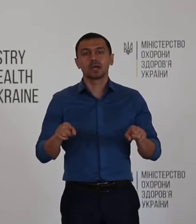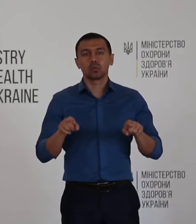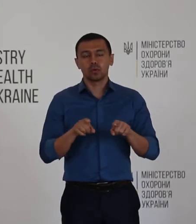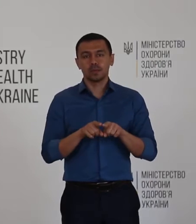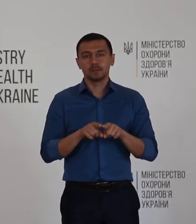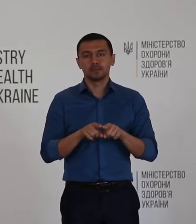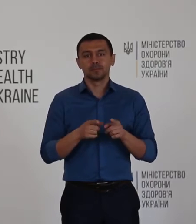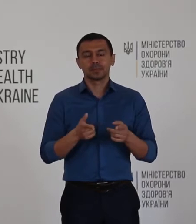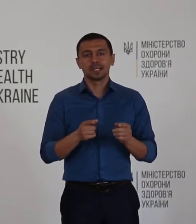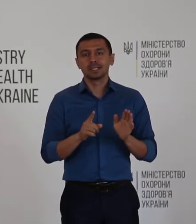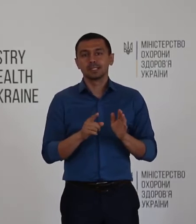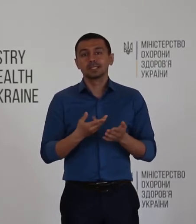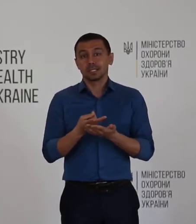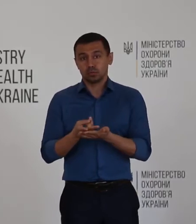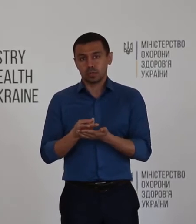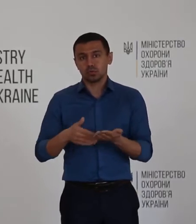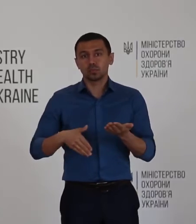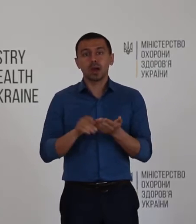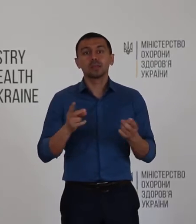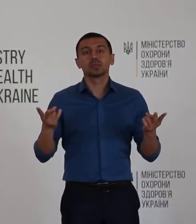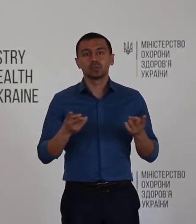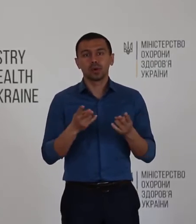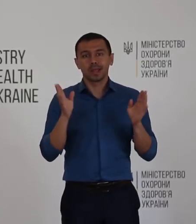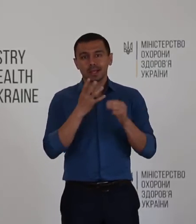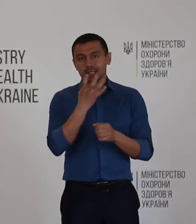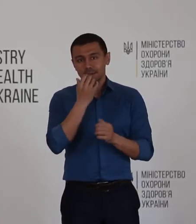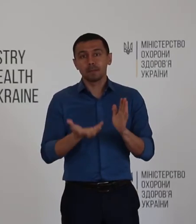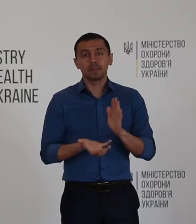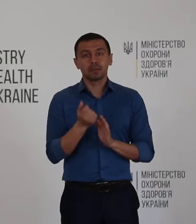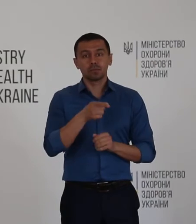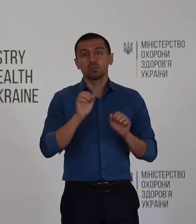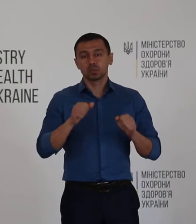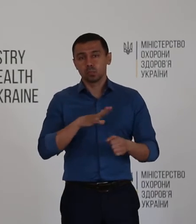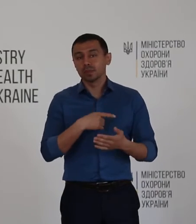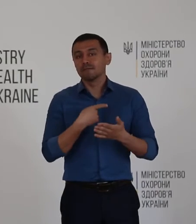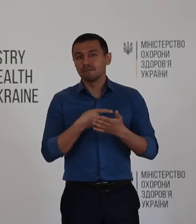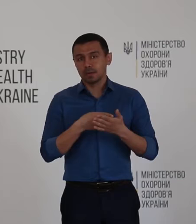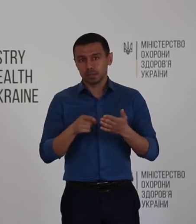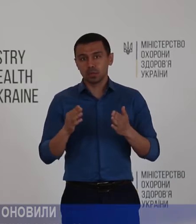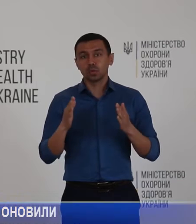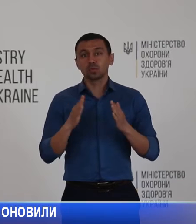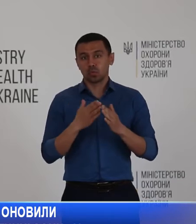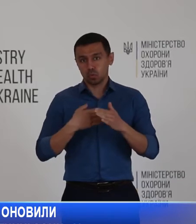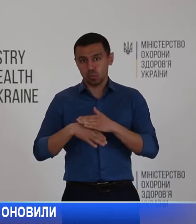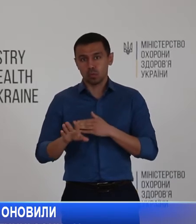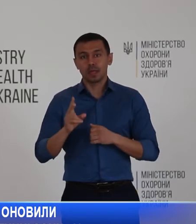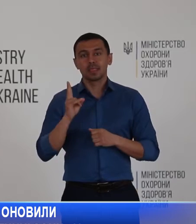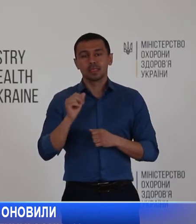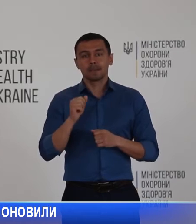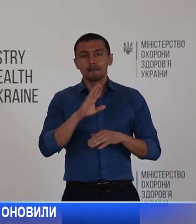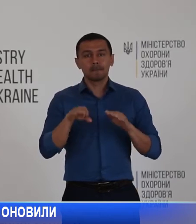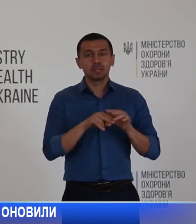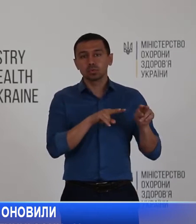такої стаціонарної допомоги, але потребує кисневої підтримки, він може бути виписаний додому